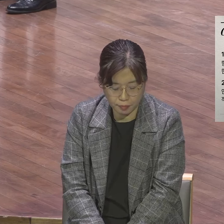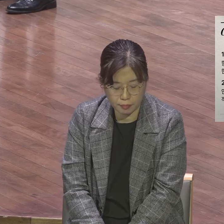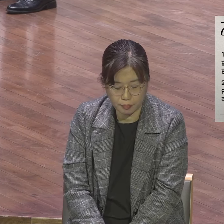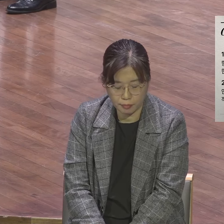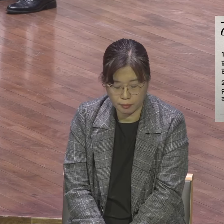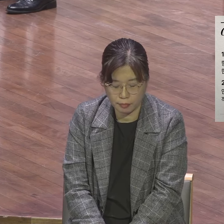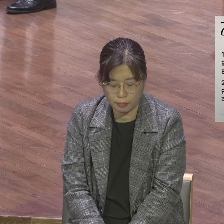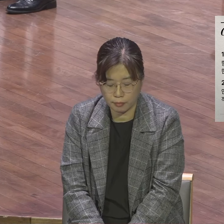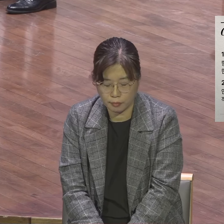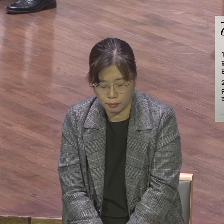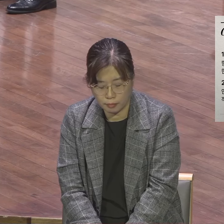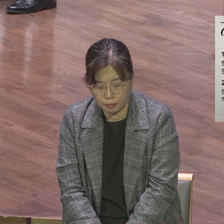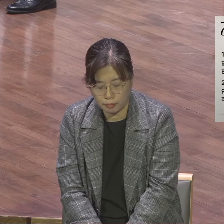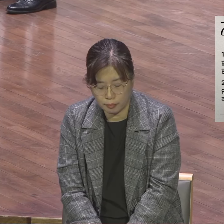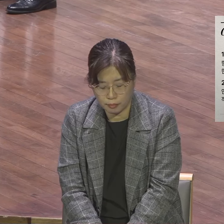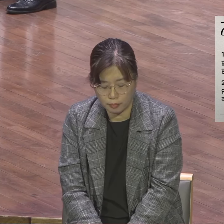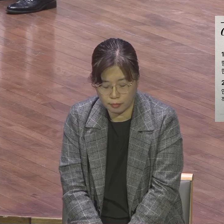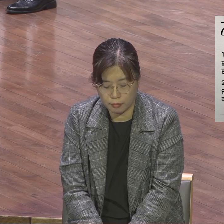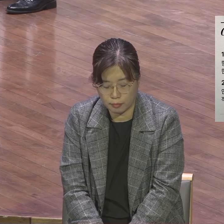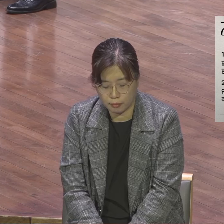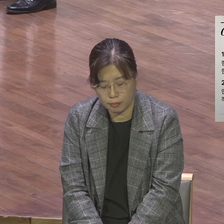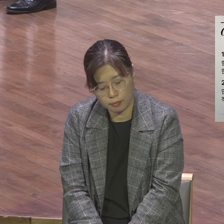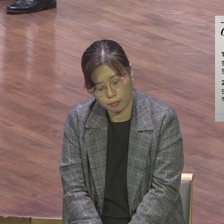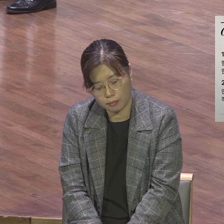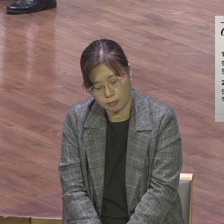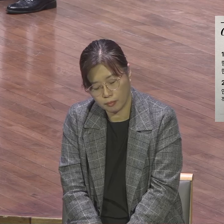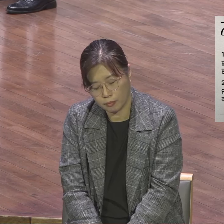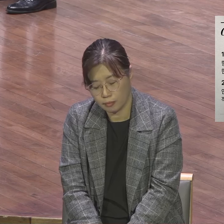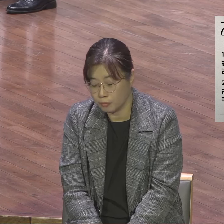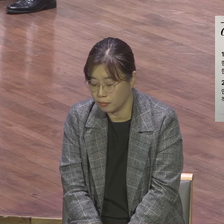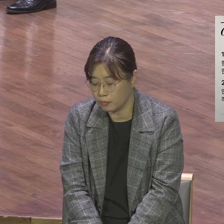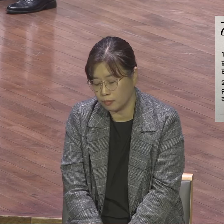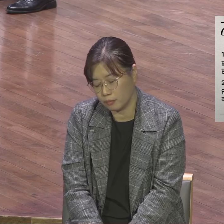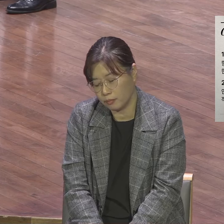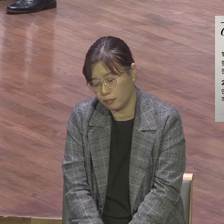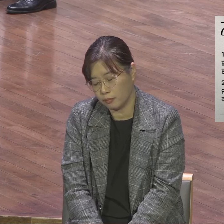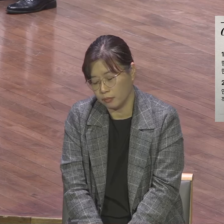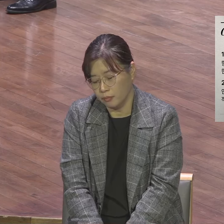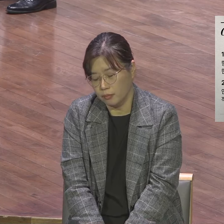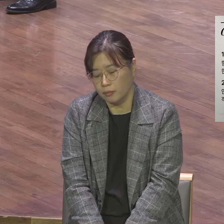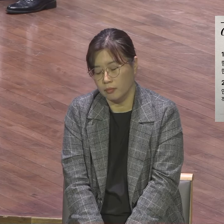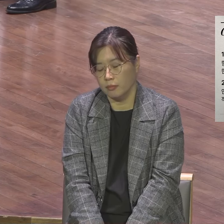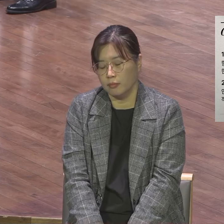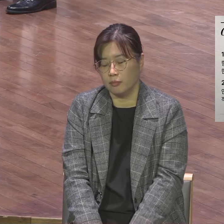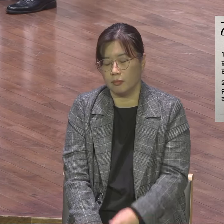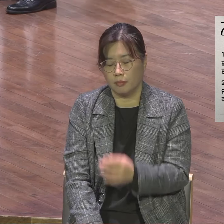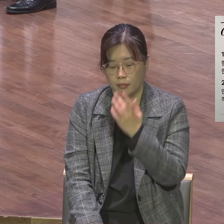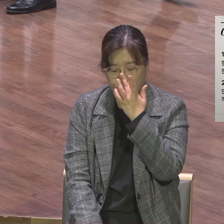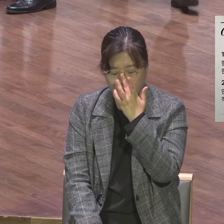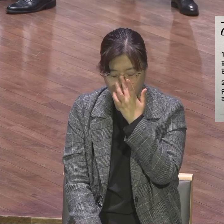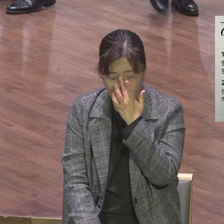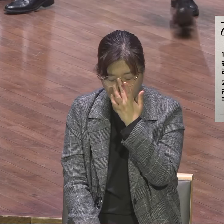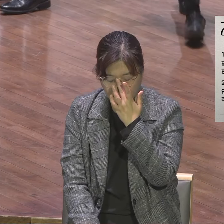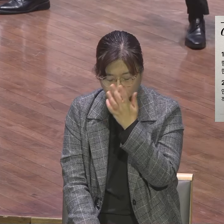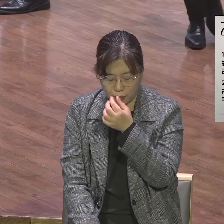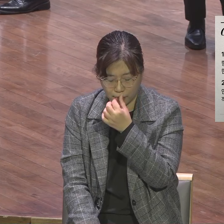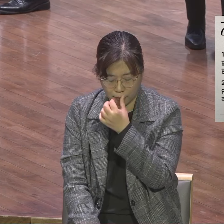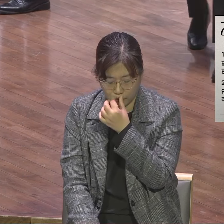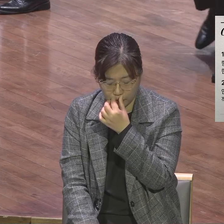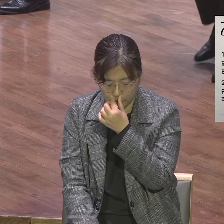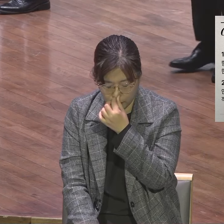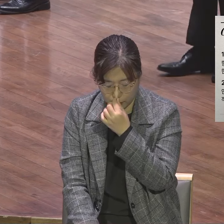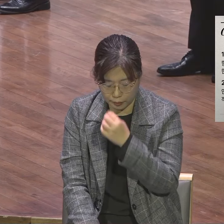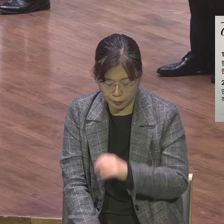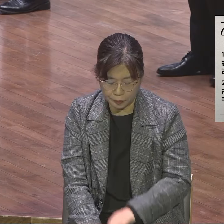내게 성취된 것을 경험하게 하여 주시옵소서. 모든 성도들이 어떤 문제와 어려움이 닥쳐온다 할지라도 어떤 불신이 달려온다